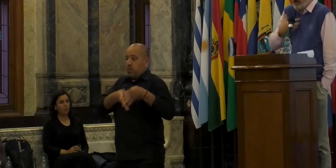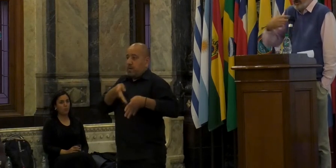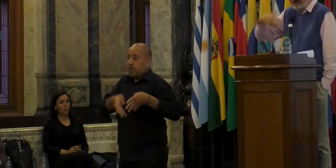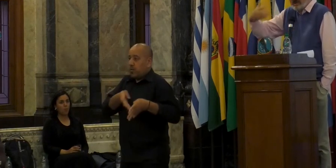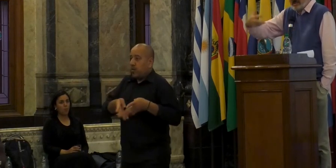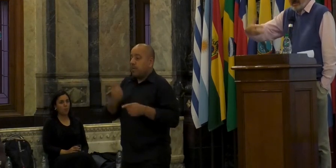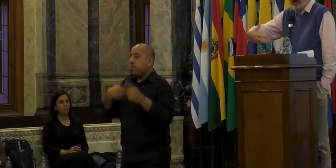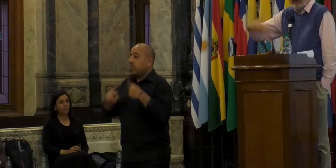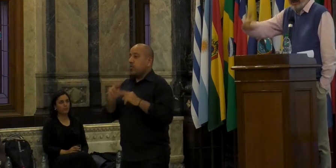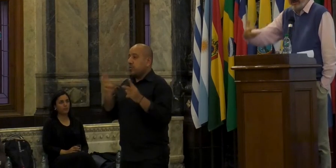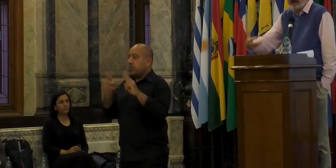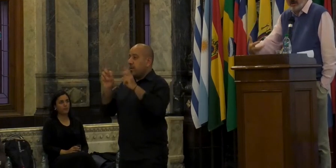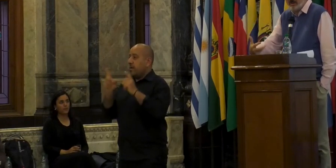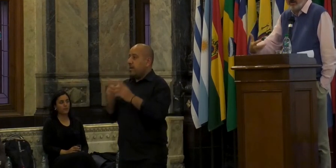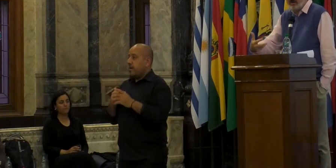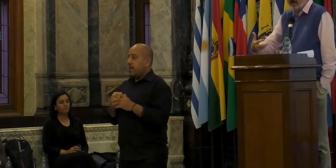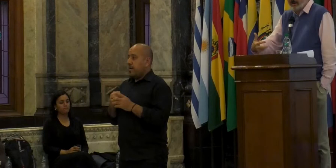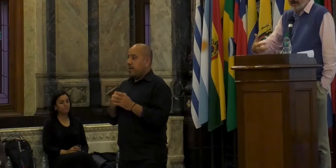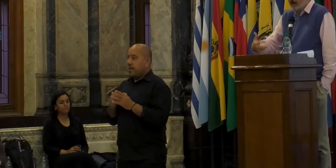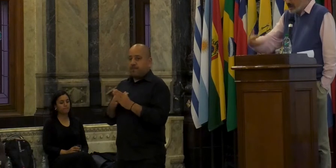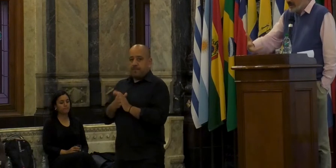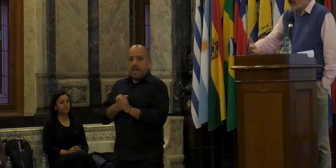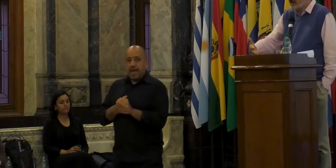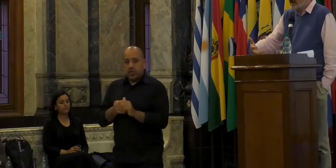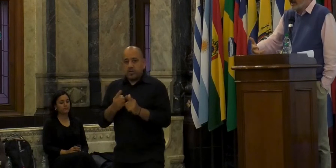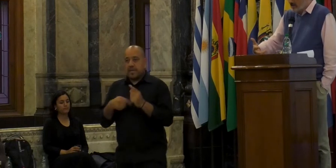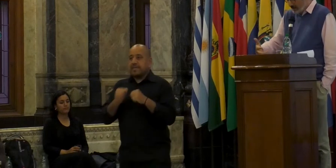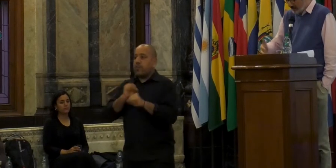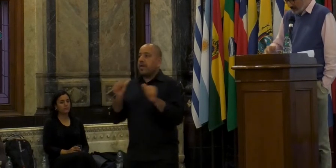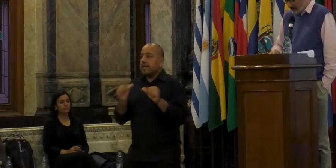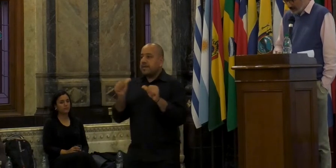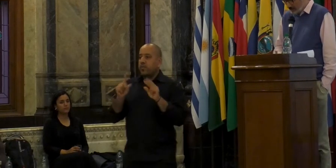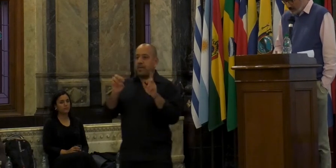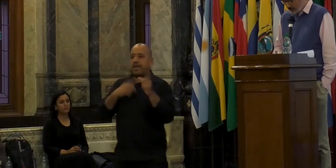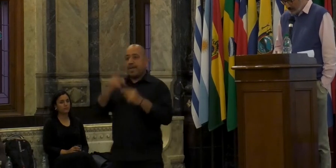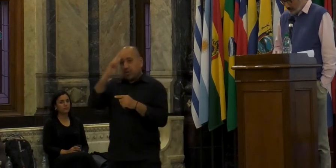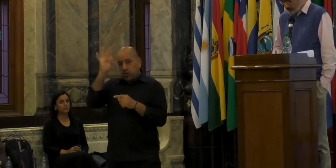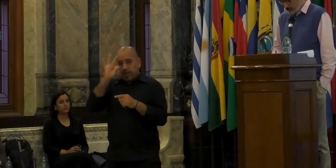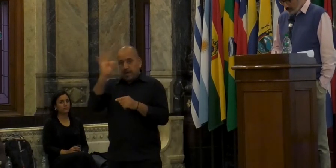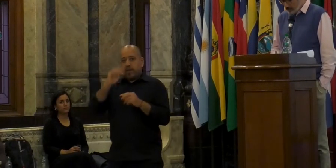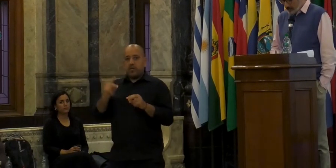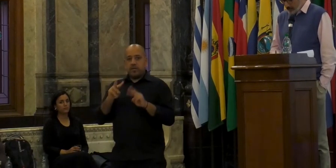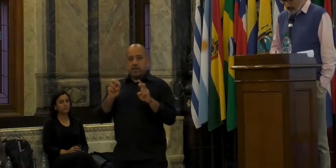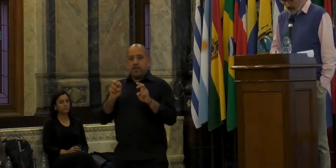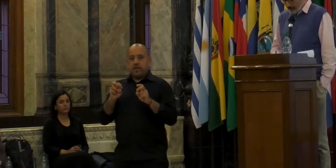pero no está tematizado, no está reflexionado. Se puede hacer teoría también a partir de eso.